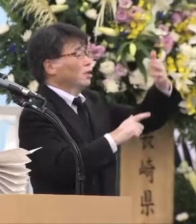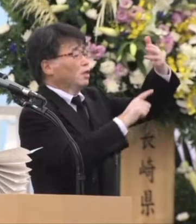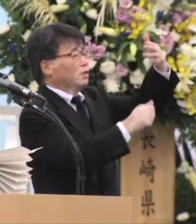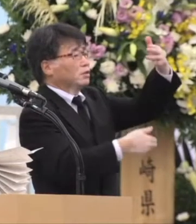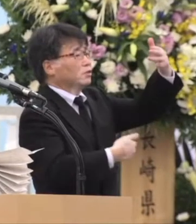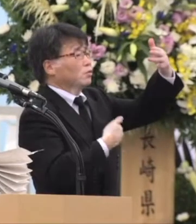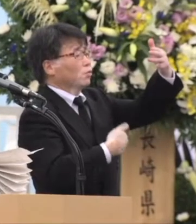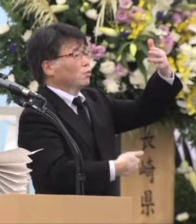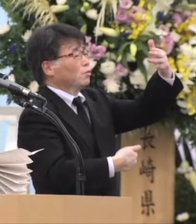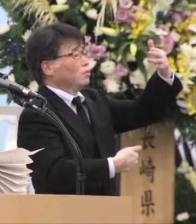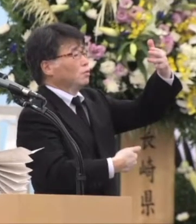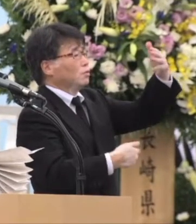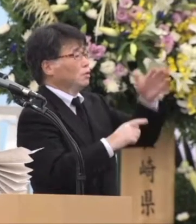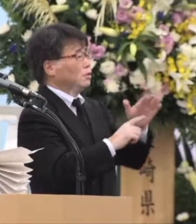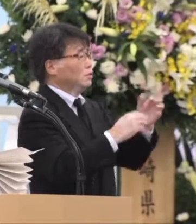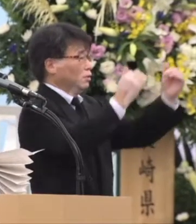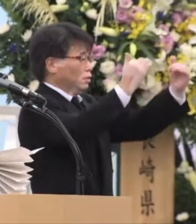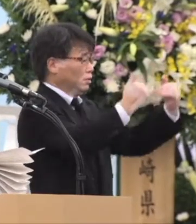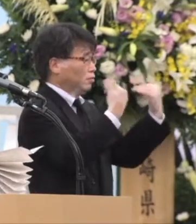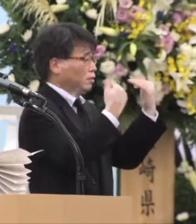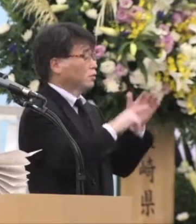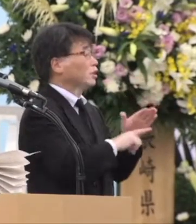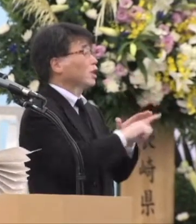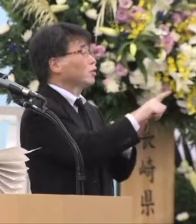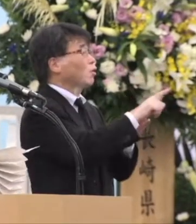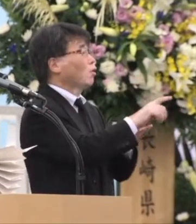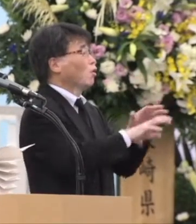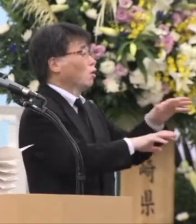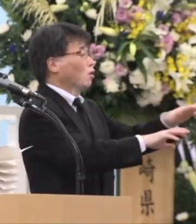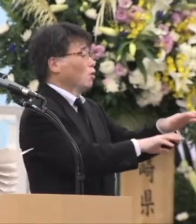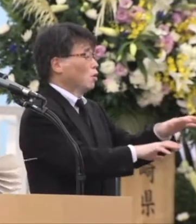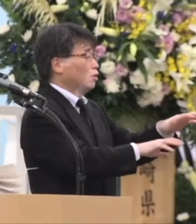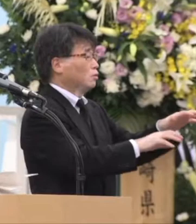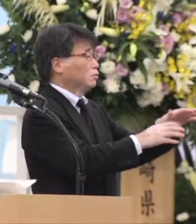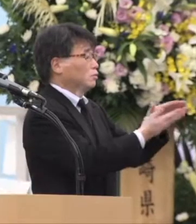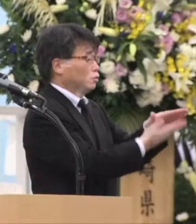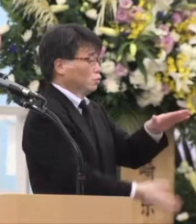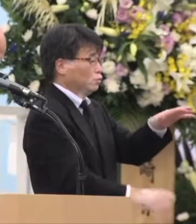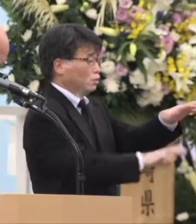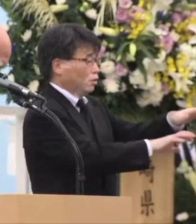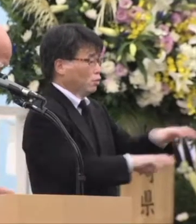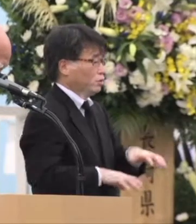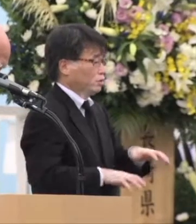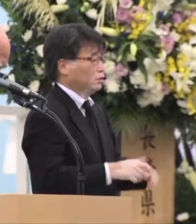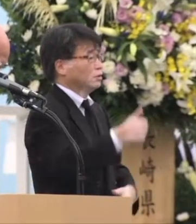月9日、被爆者代表深堀義俊。